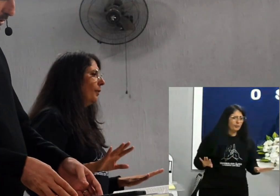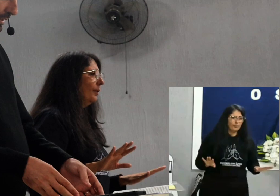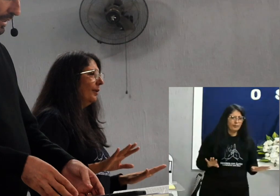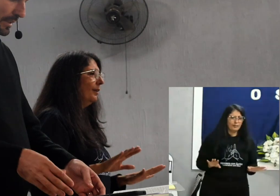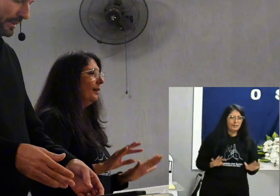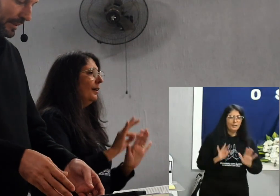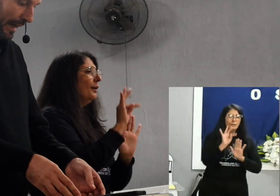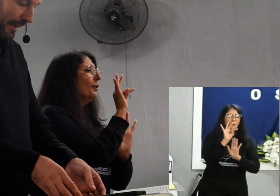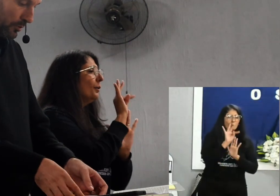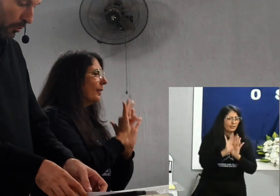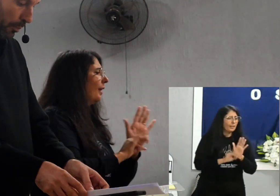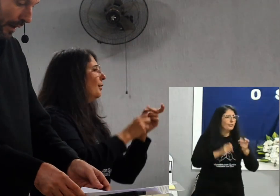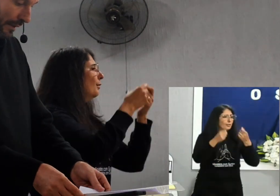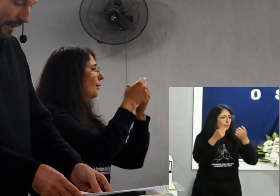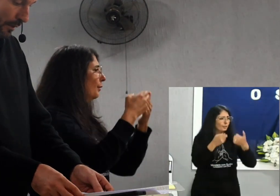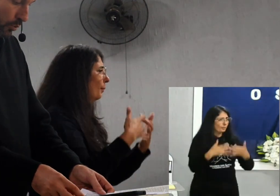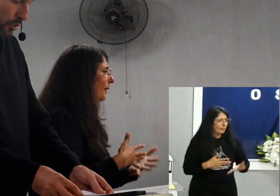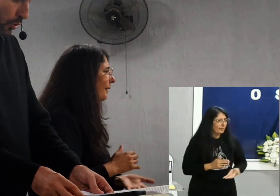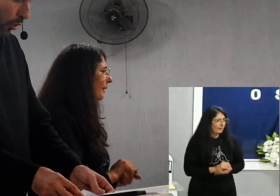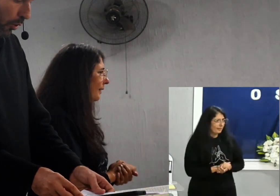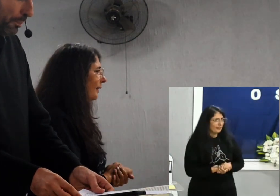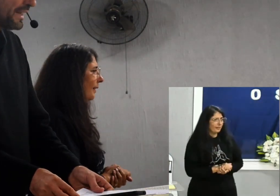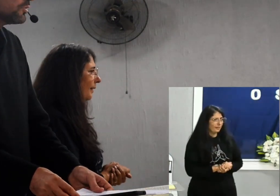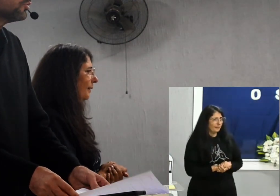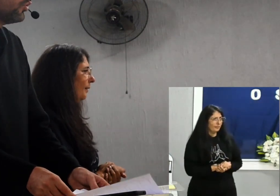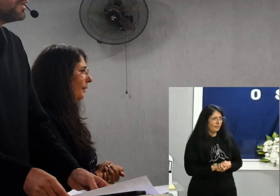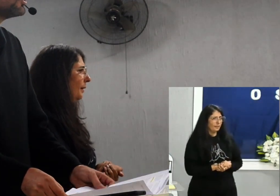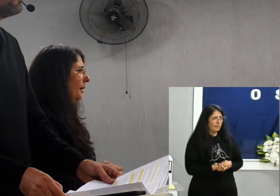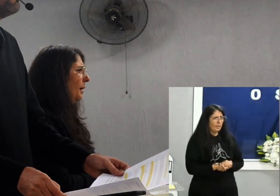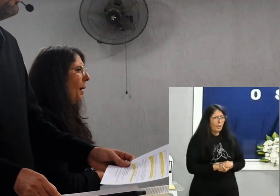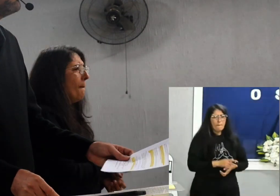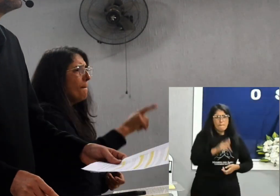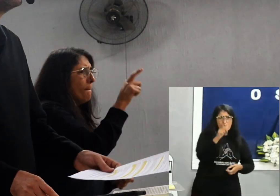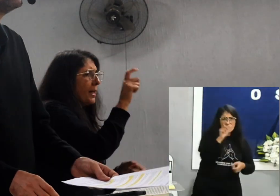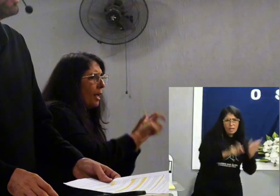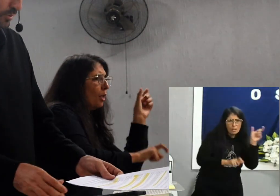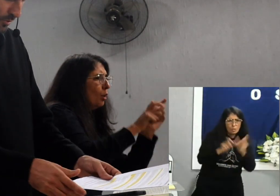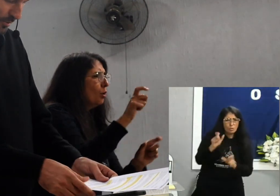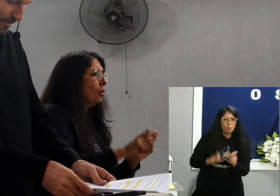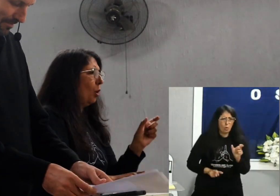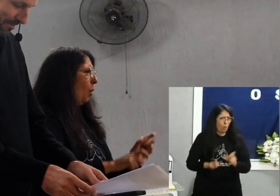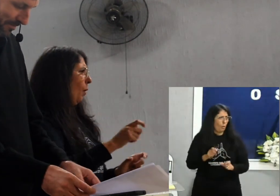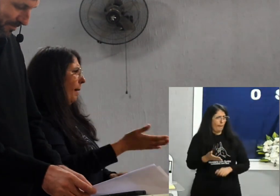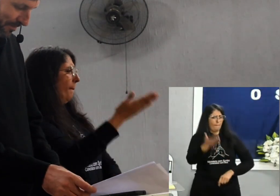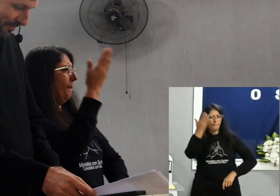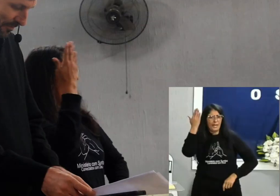O texto de Isaías indaga sobre o paradeiro dos opressores do povo de Deus.